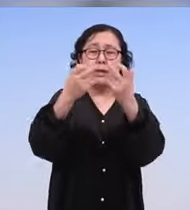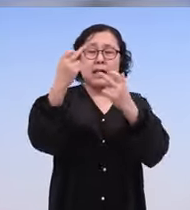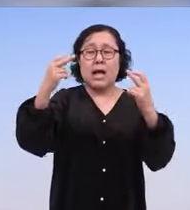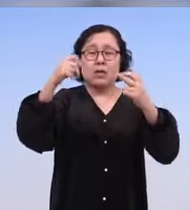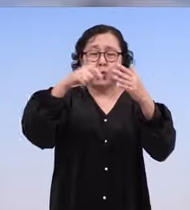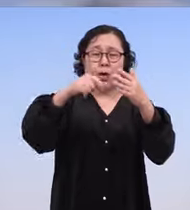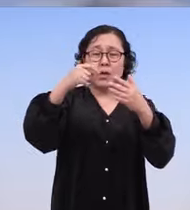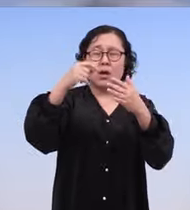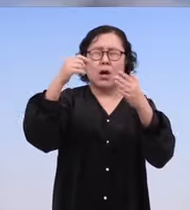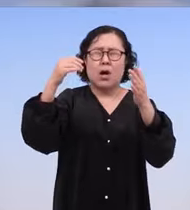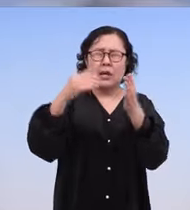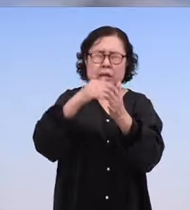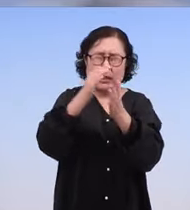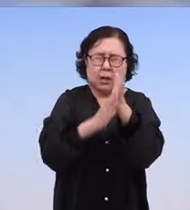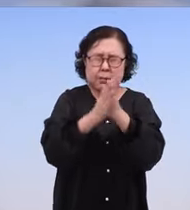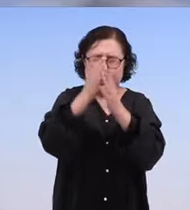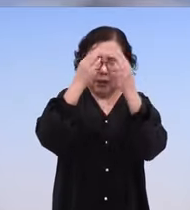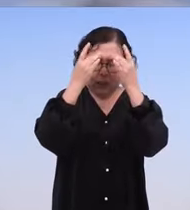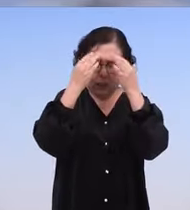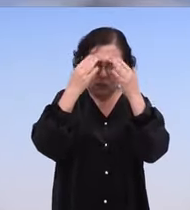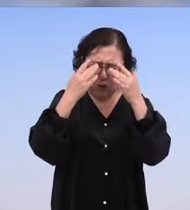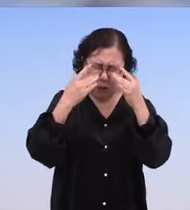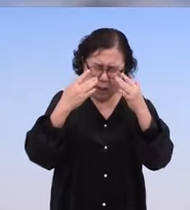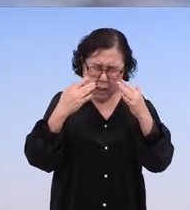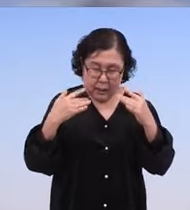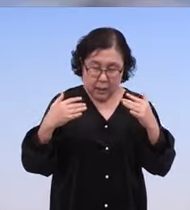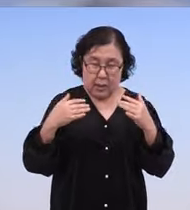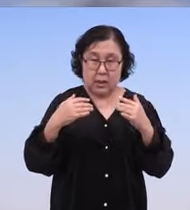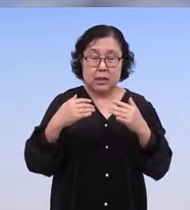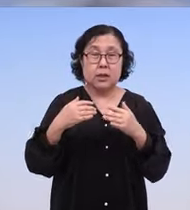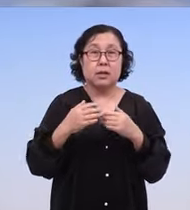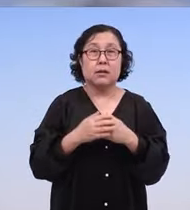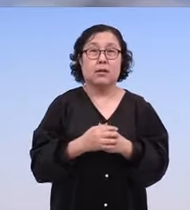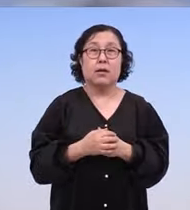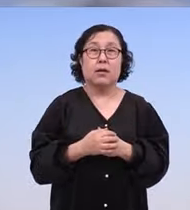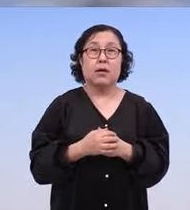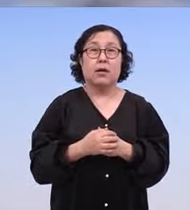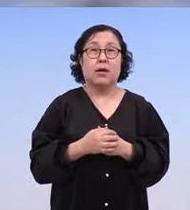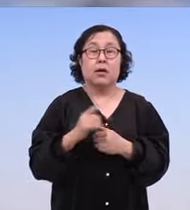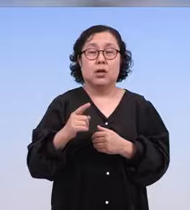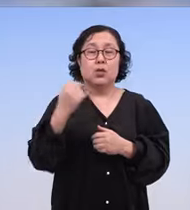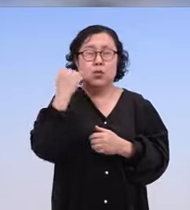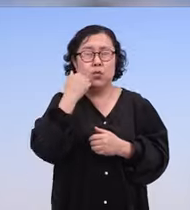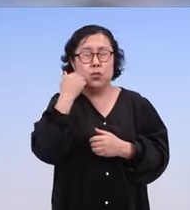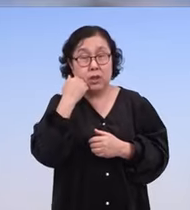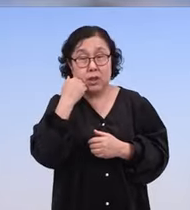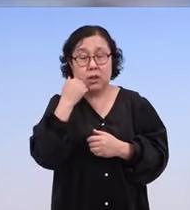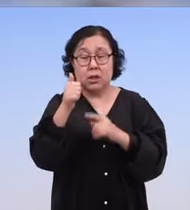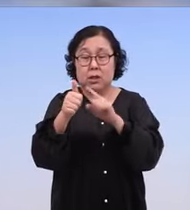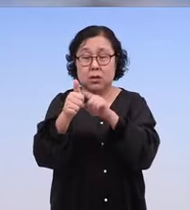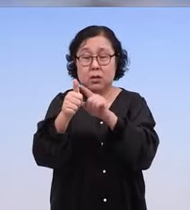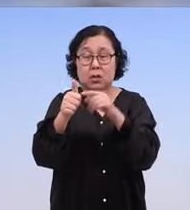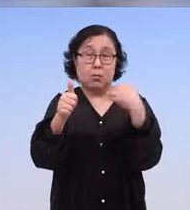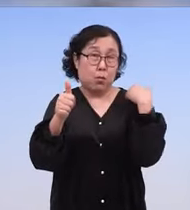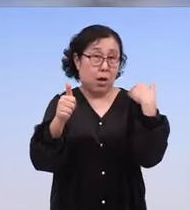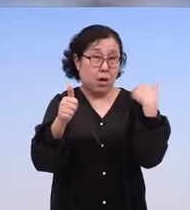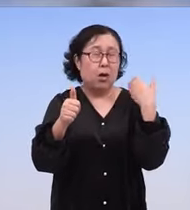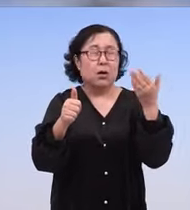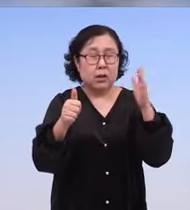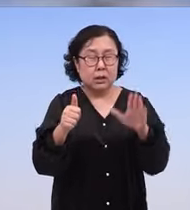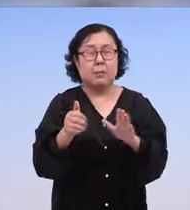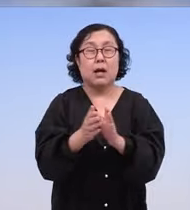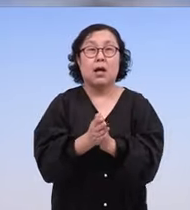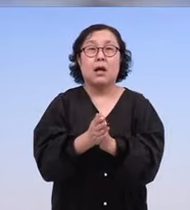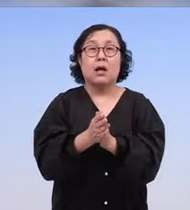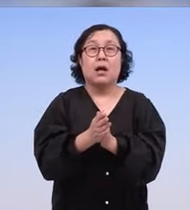그 문장을 보면서 마음에 어떤 안타까움이 드는가 하면은, 이 법전 스님이 누군지 모르지만 그